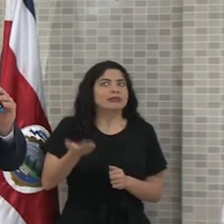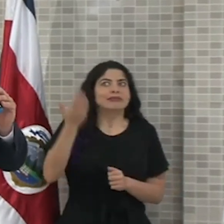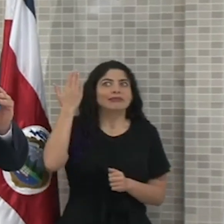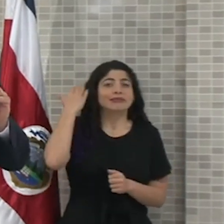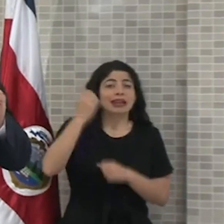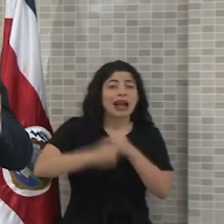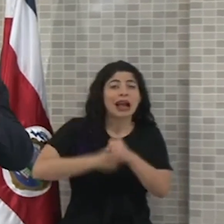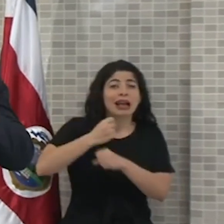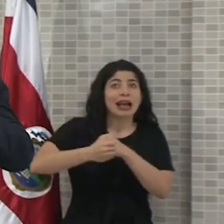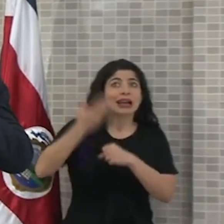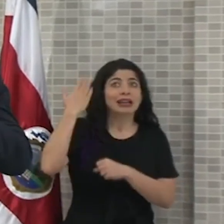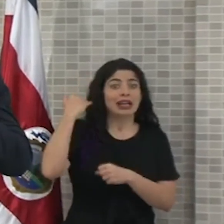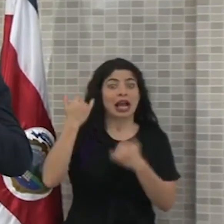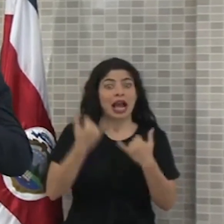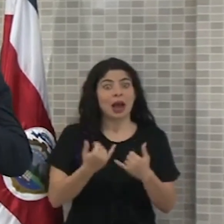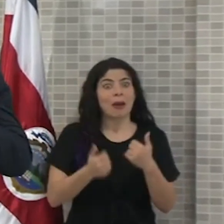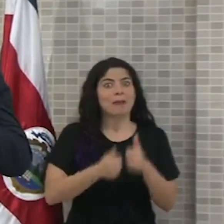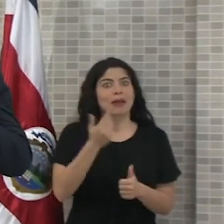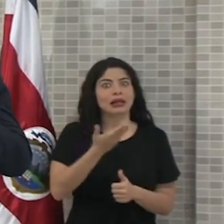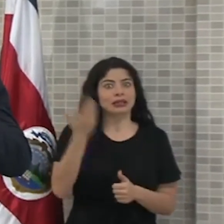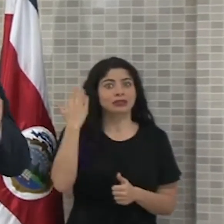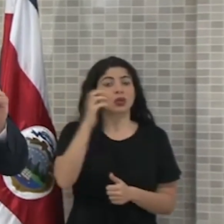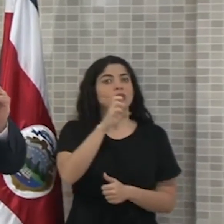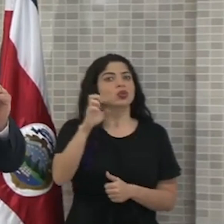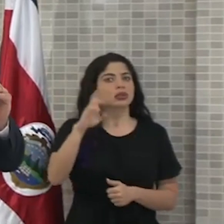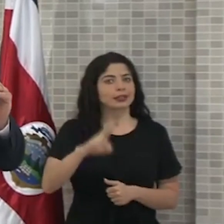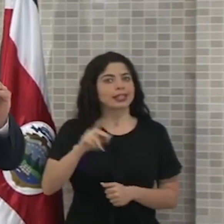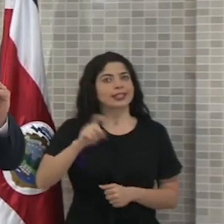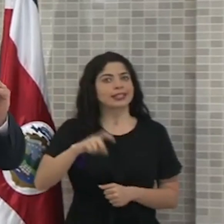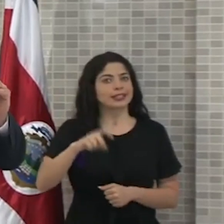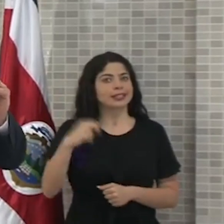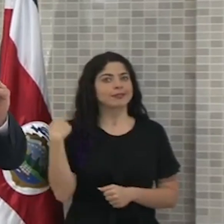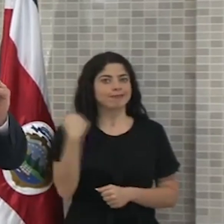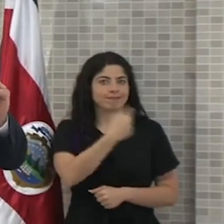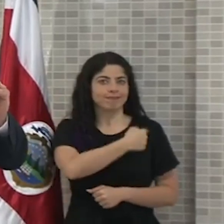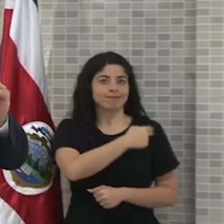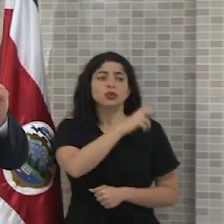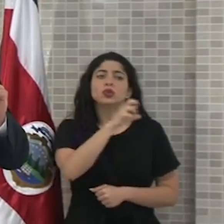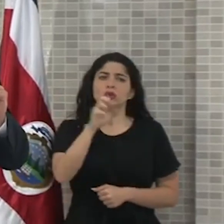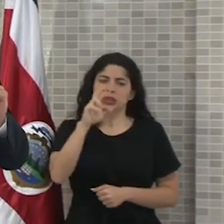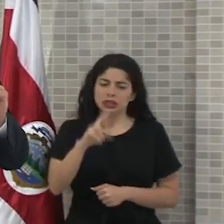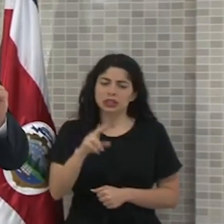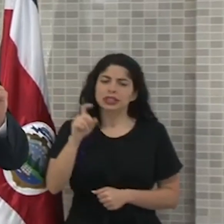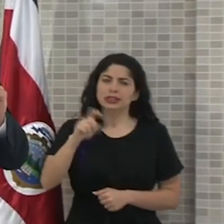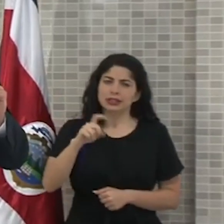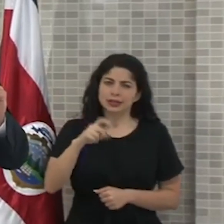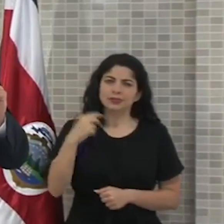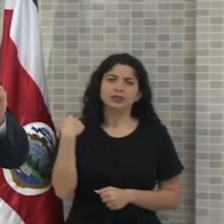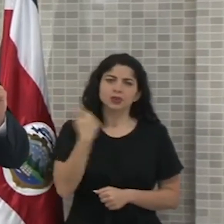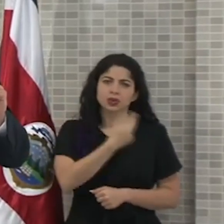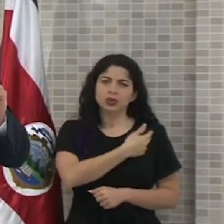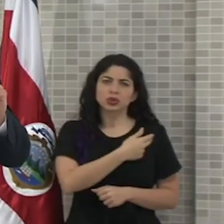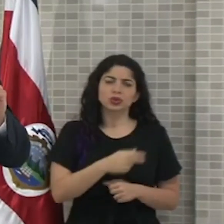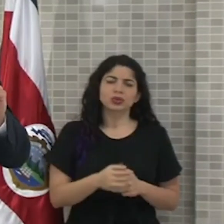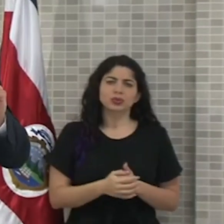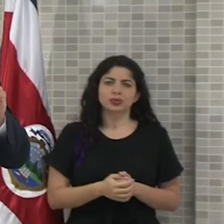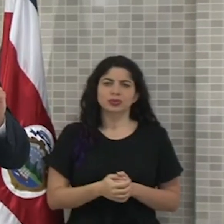últimas décadas, Costa Rica nos necesita. Costa Rica nos necesita.